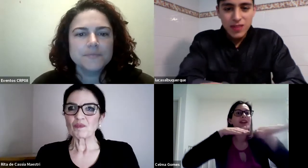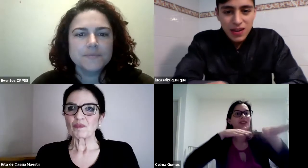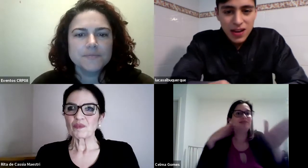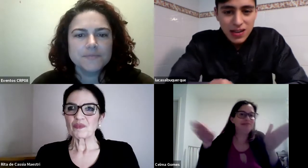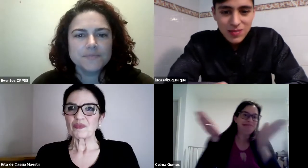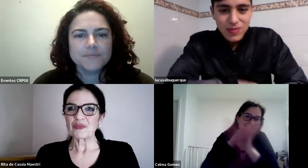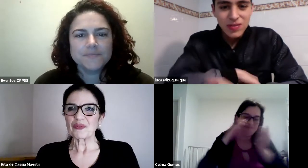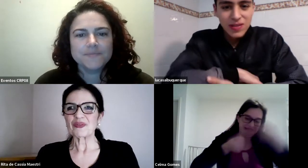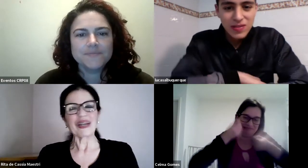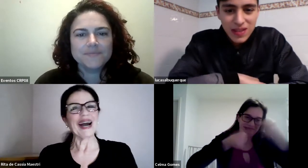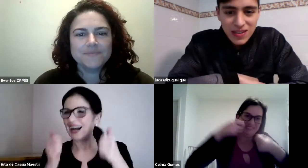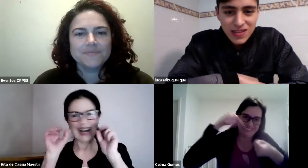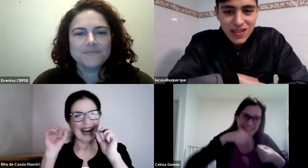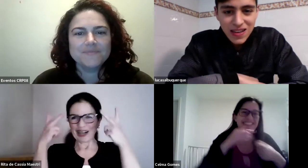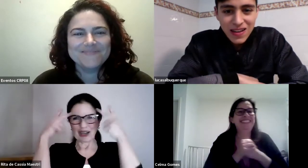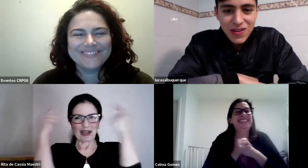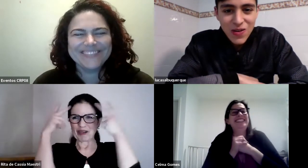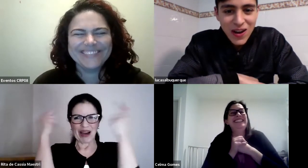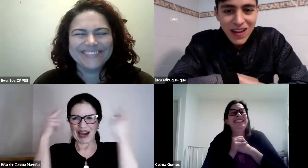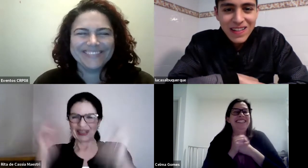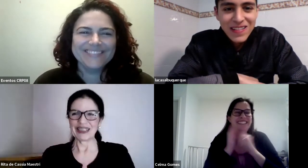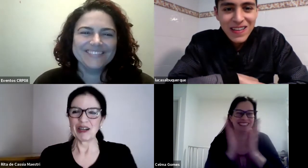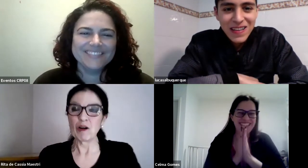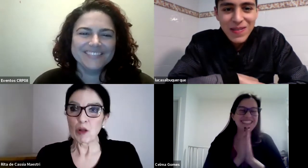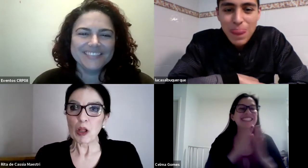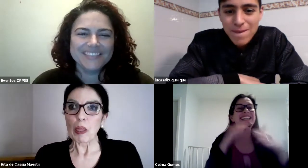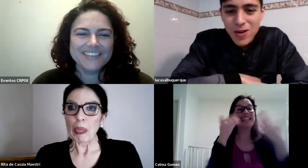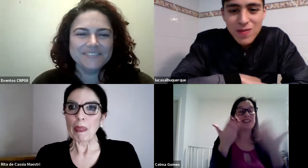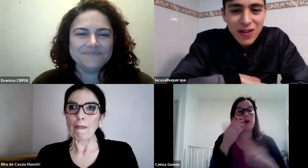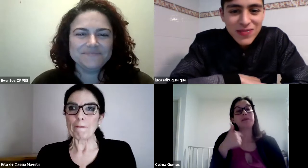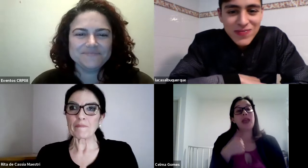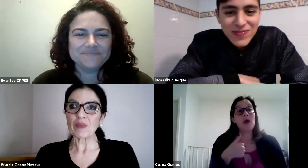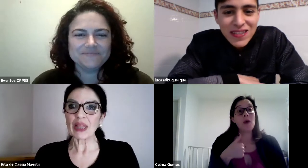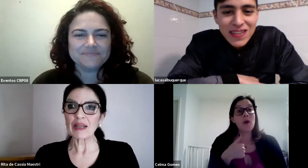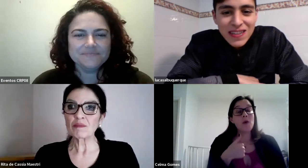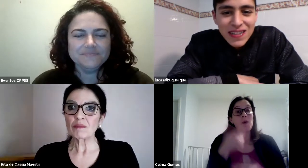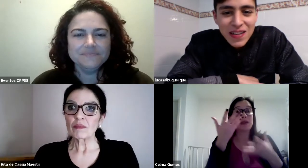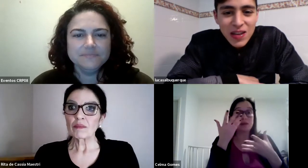meu atraso, por conta do trânsito, correndo aqui, normal.